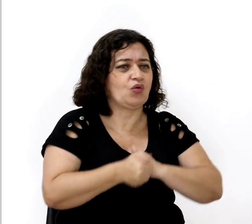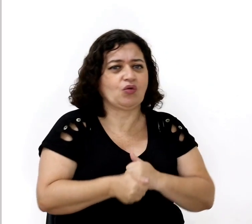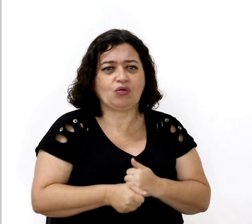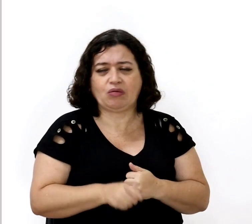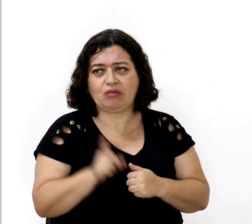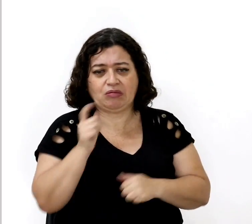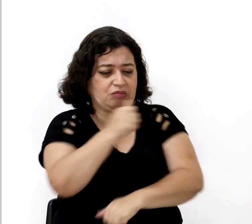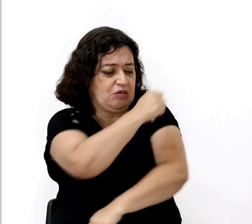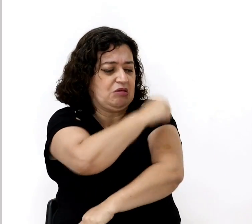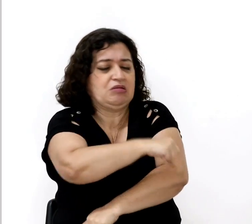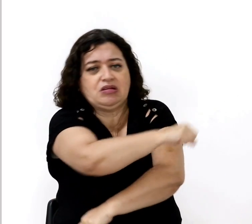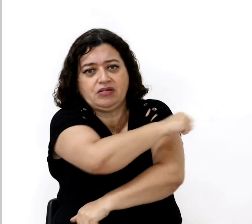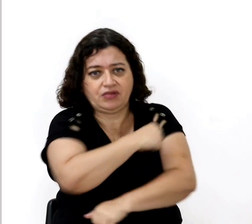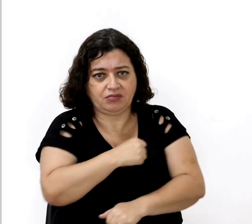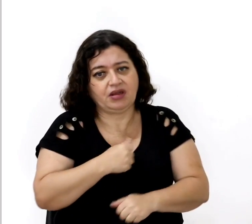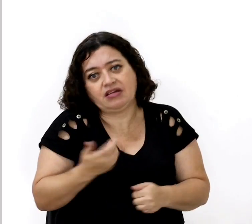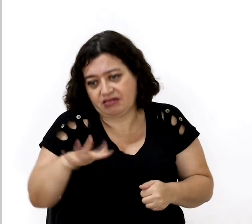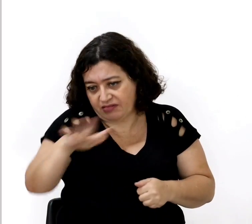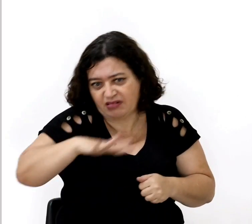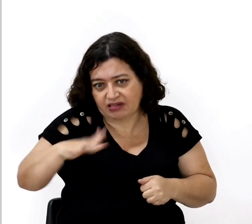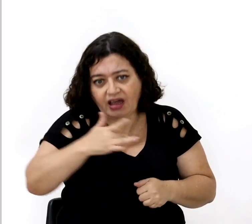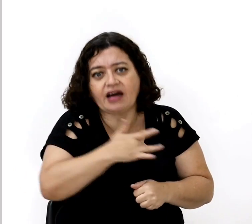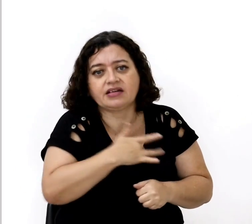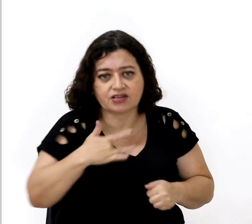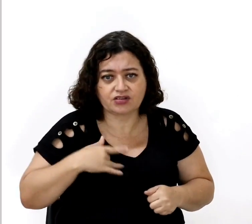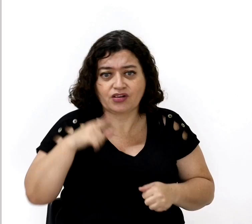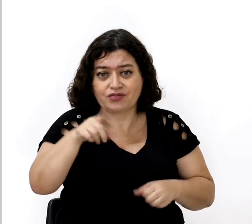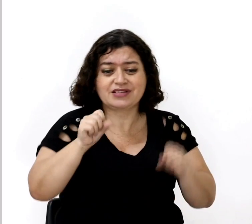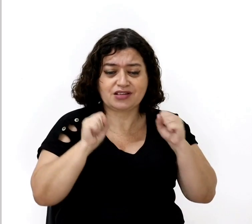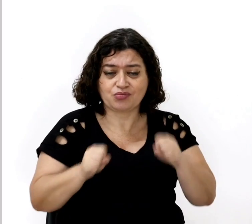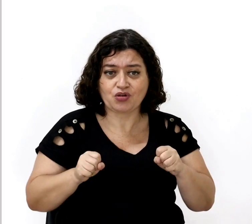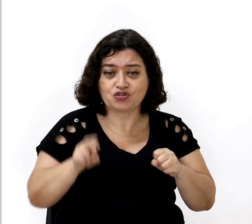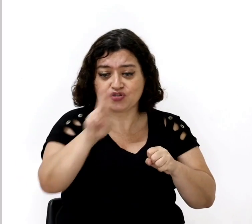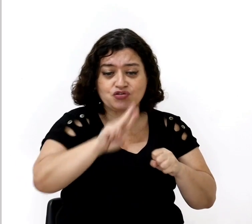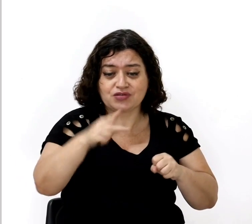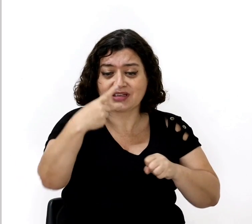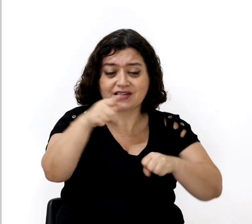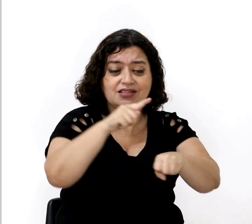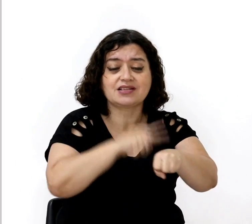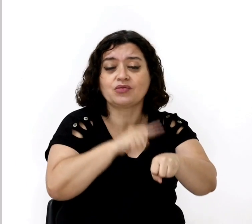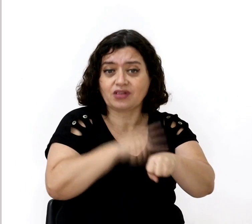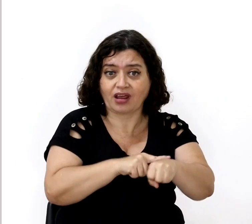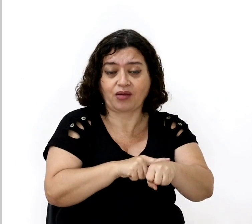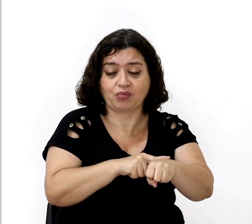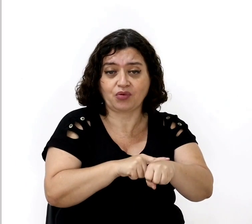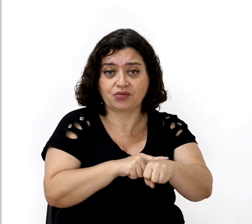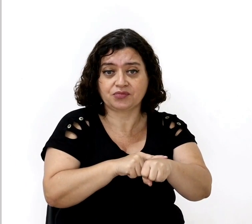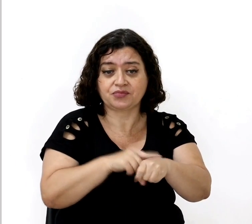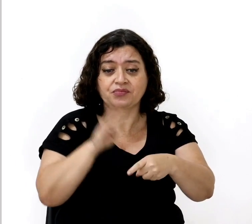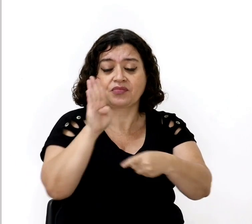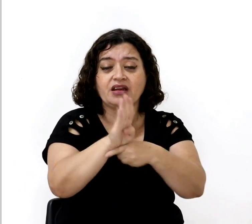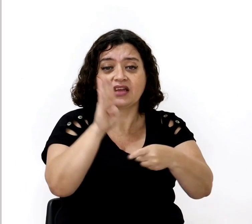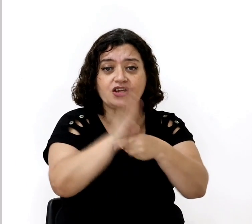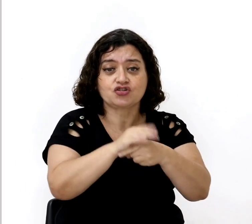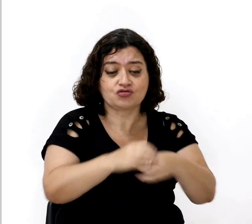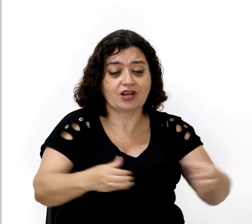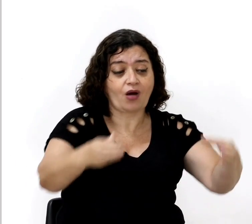fisioterapeuta, enfermeira, isso na área da saúde, você pode doar um tempo e ajudar